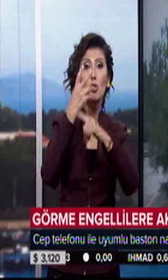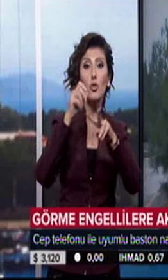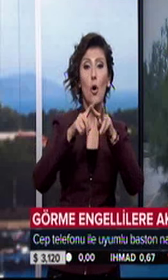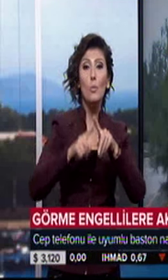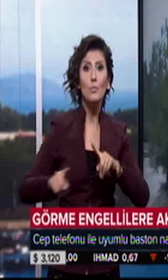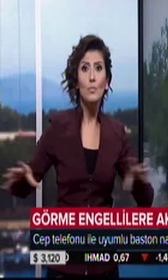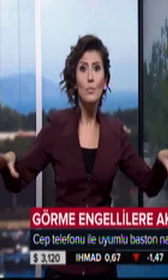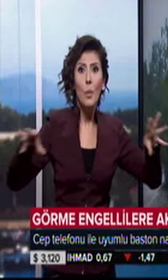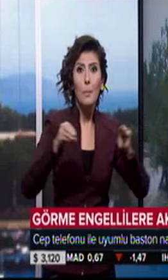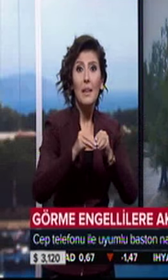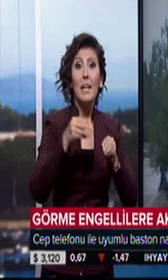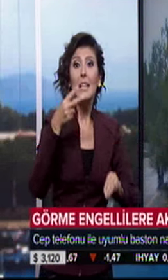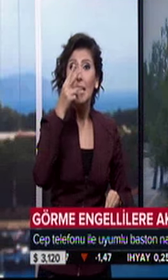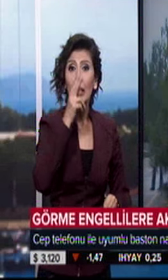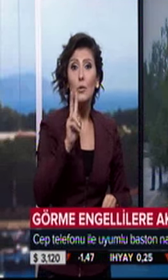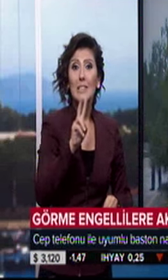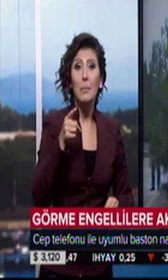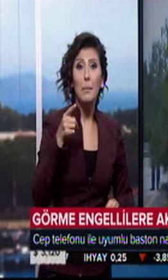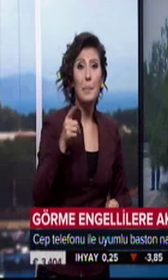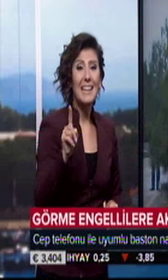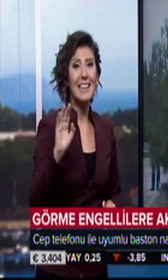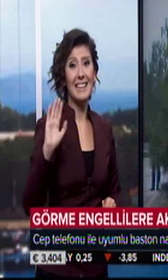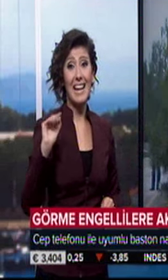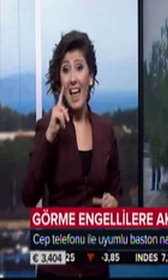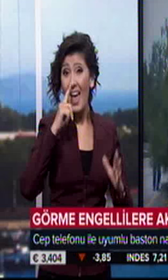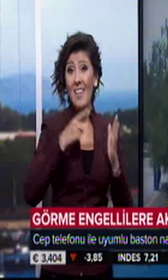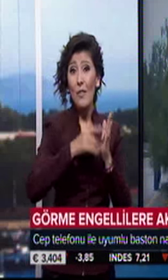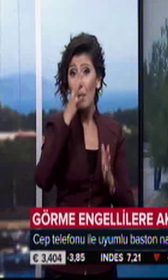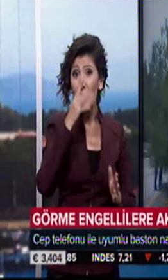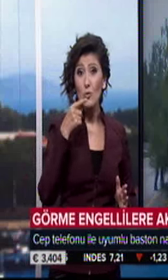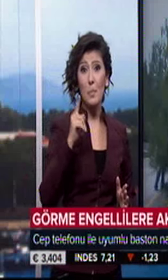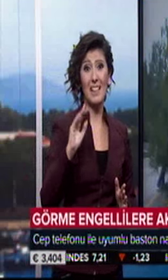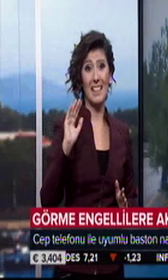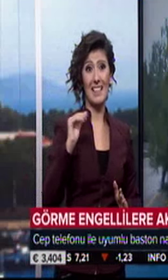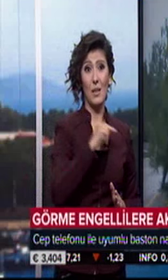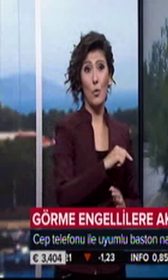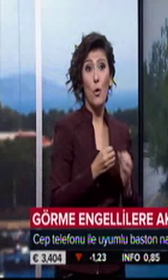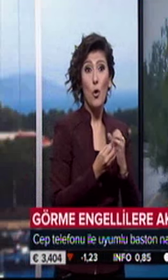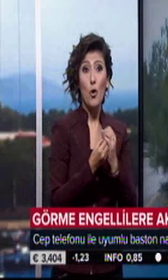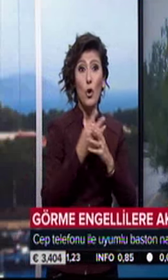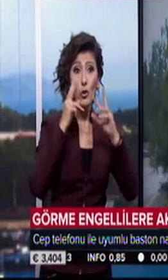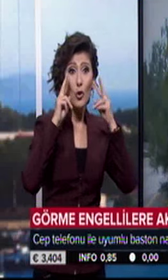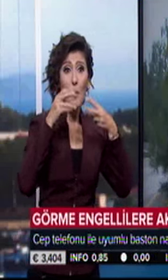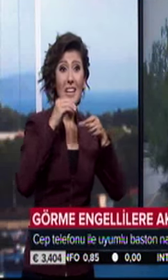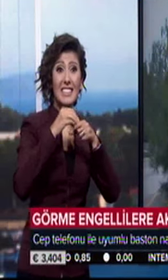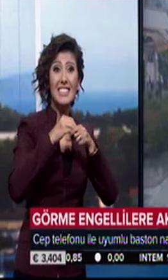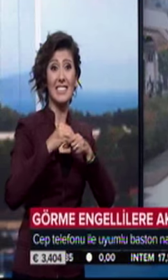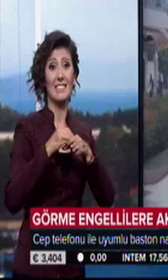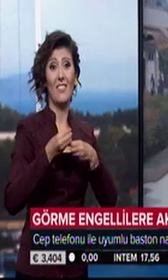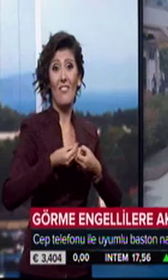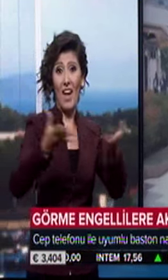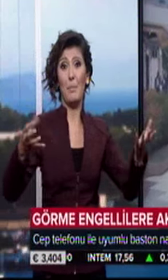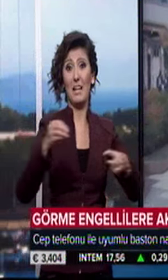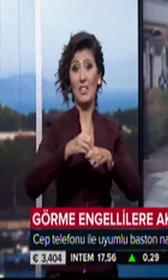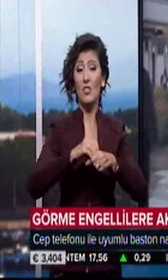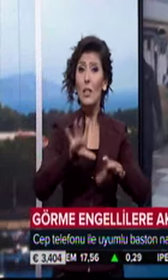şu anda 220 bin liradayız. Hedefimiz 500 bin lira bu ürünü görme engellilere ulaştırmak için.